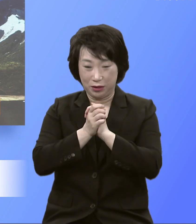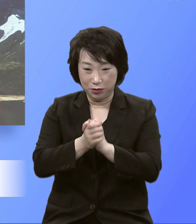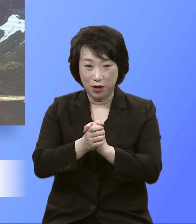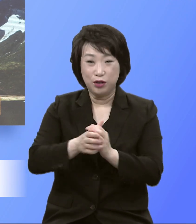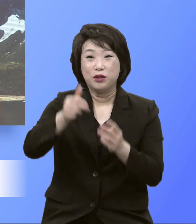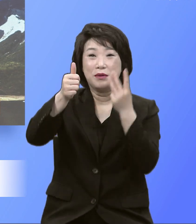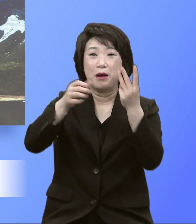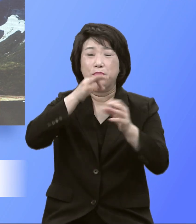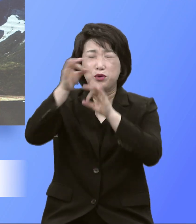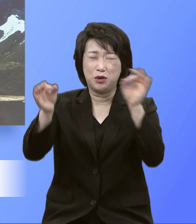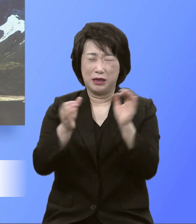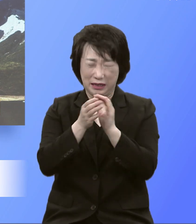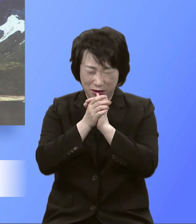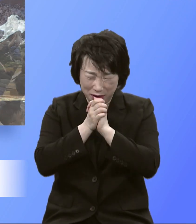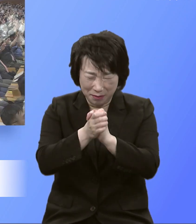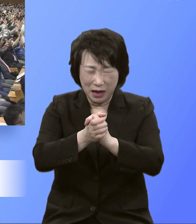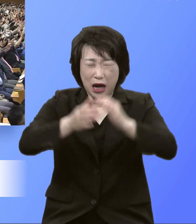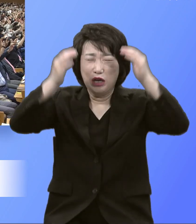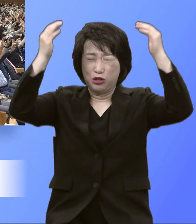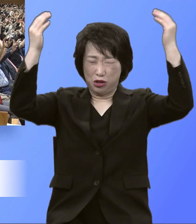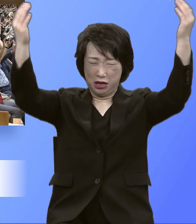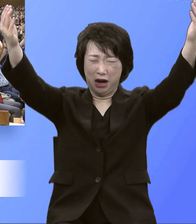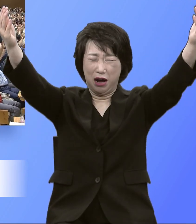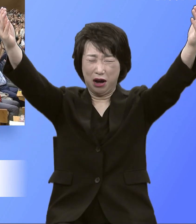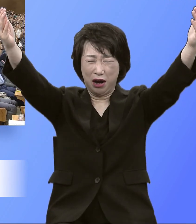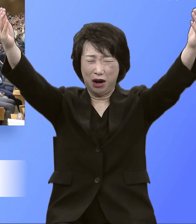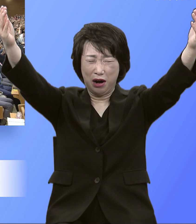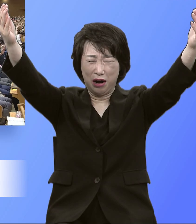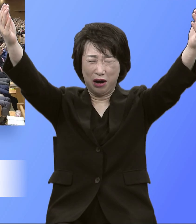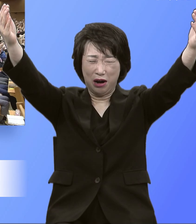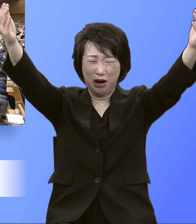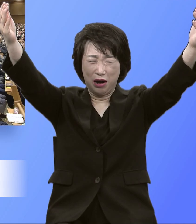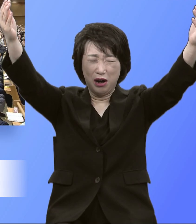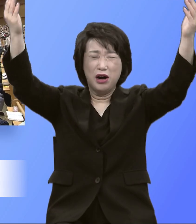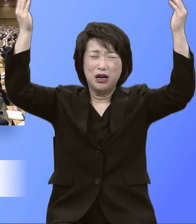주여 삼창하고 기도하시겠습니다. 주여